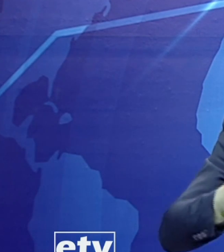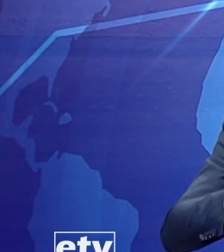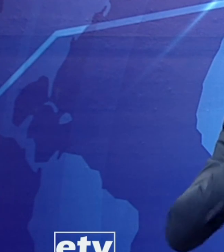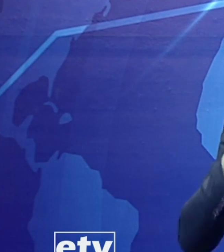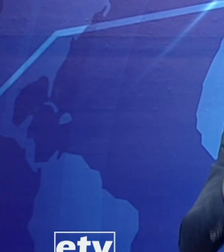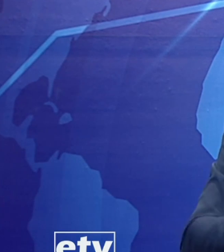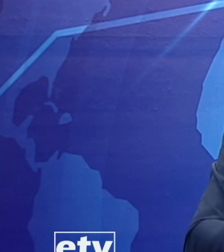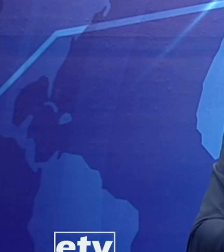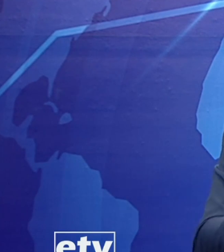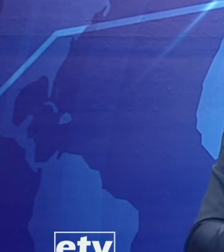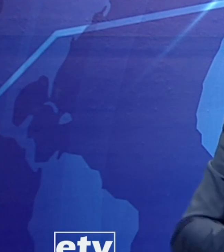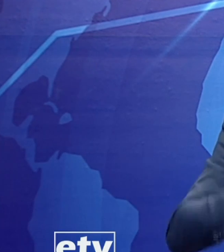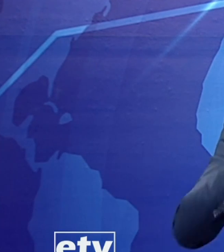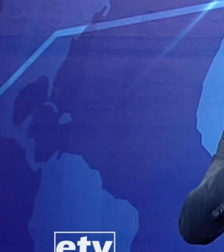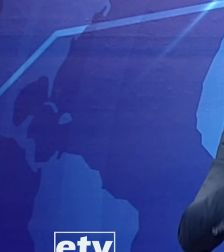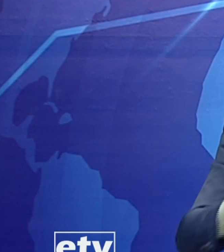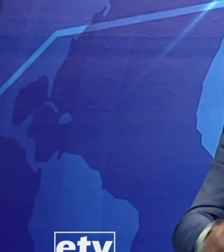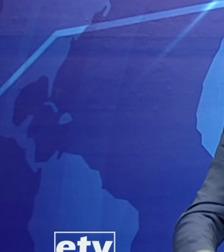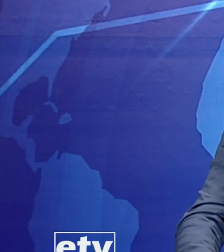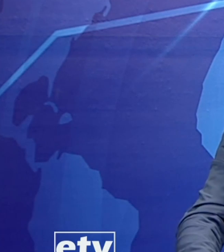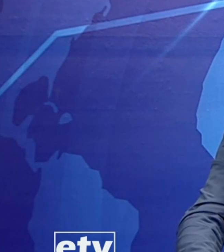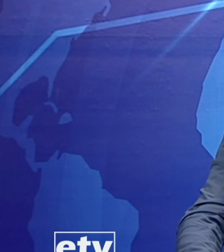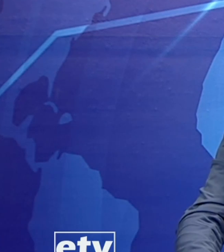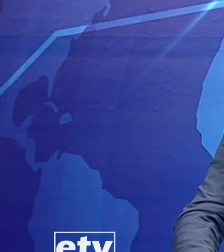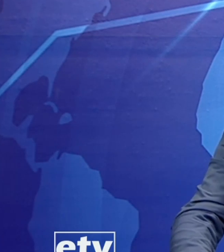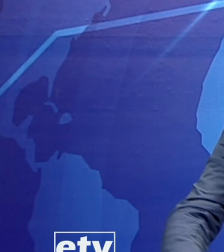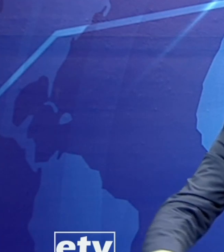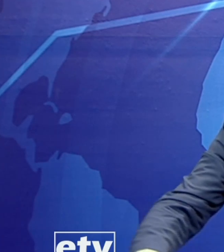ደስ አላችሁ መልእክት አስተላልፈዋል።